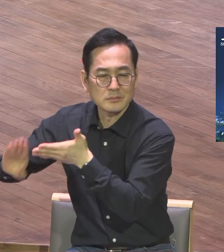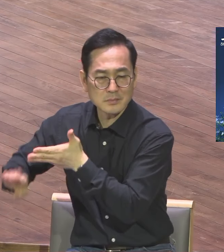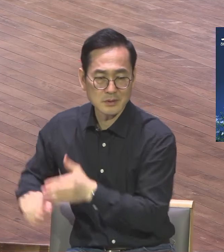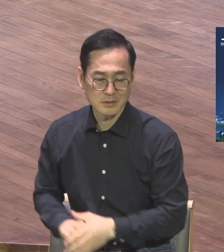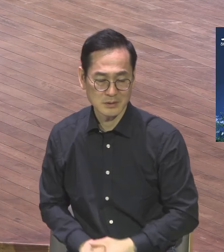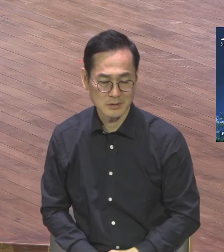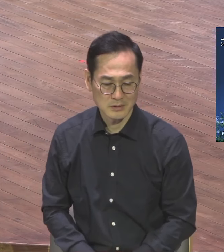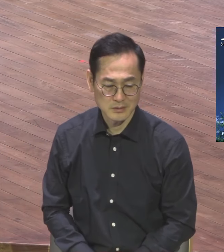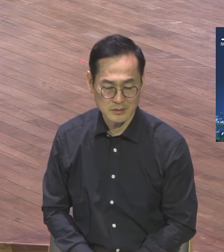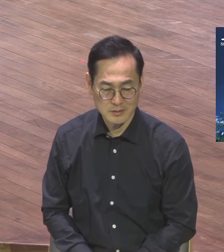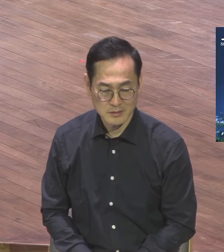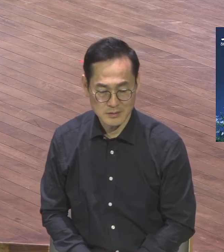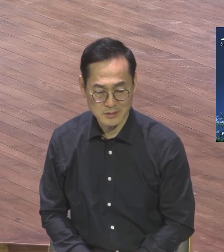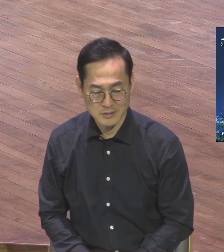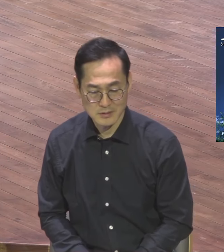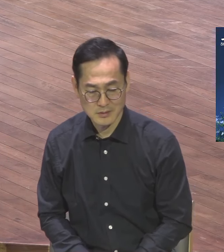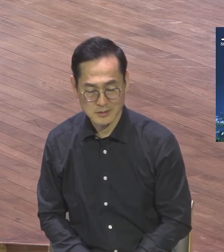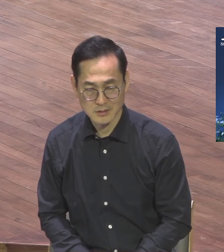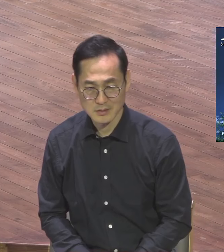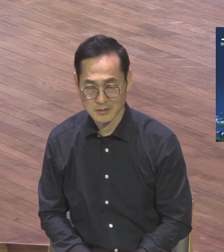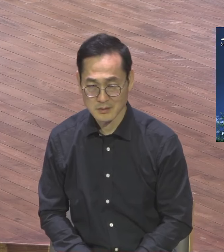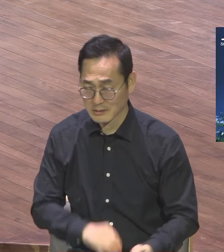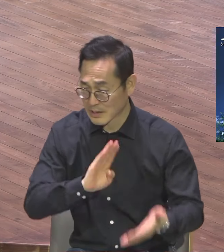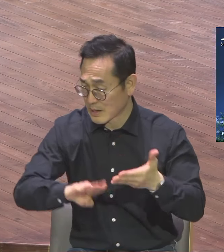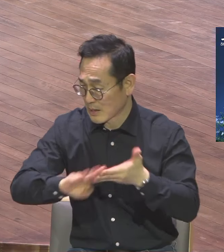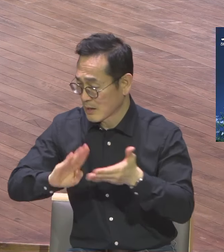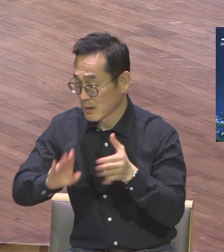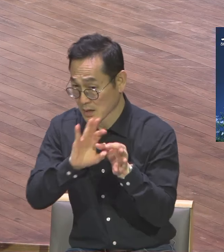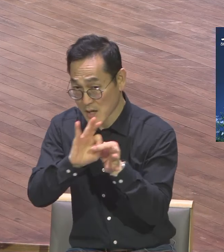되도록 도와주면 기도하기를 100년간 했대요.